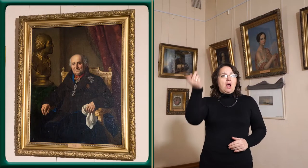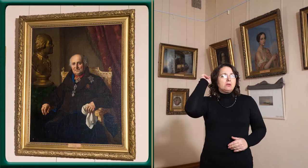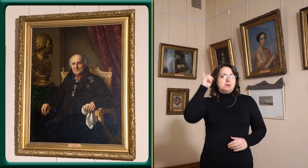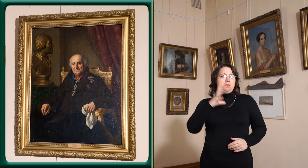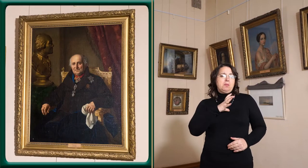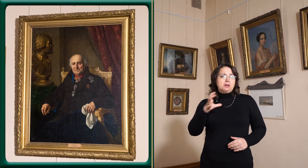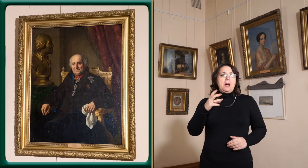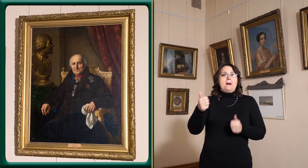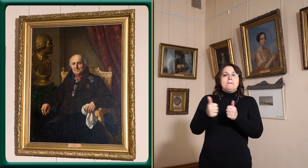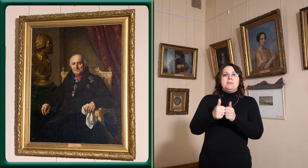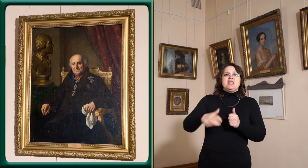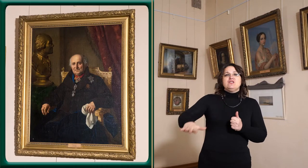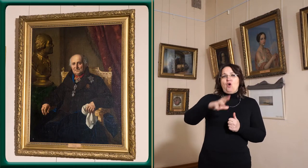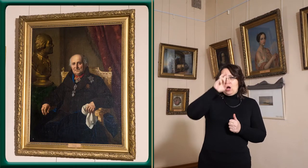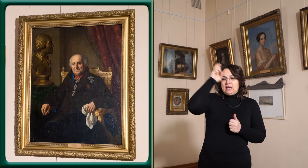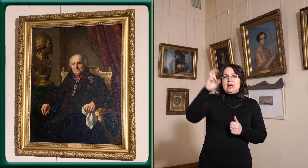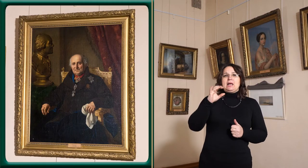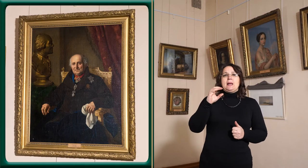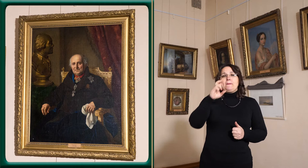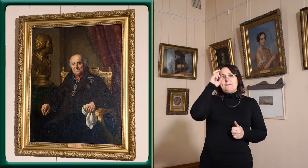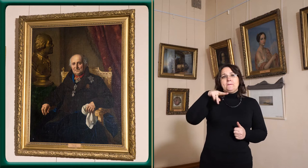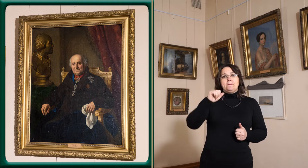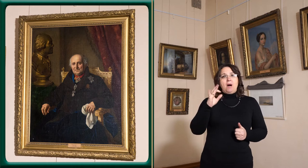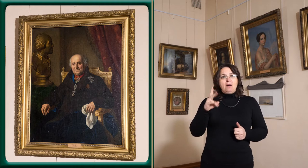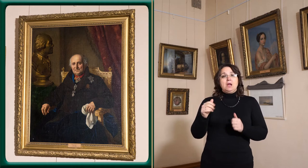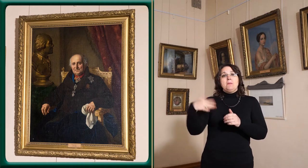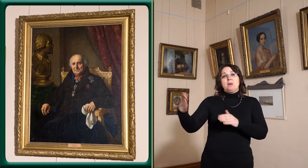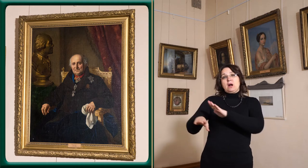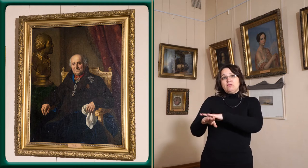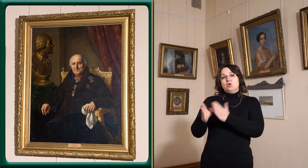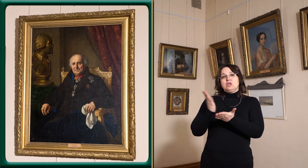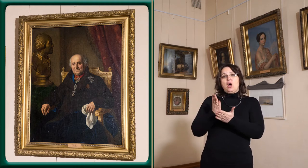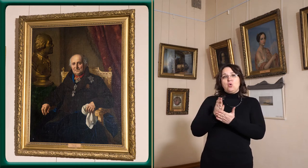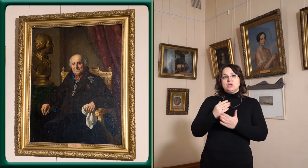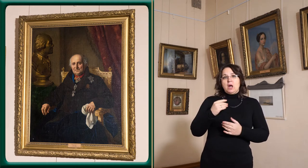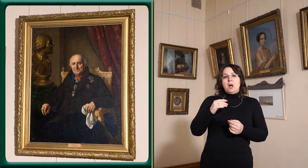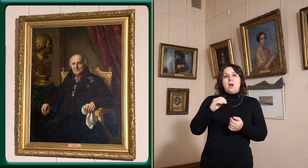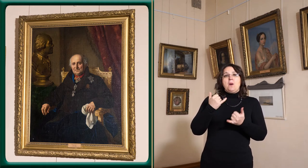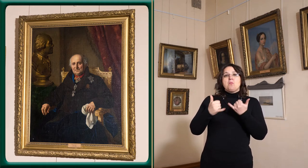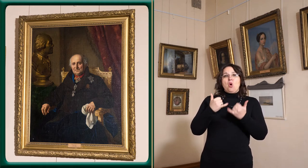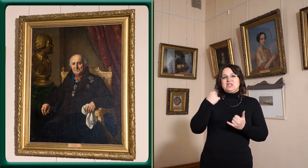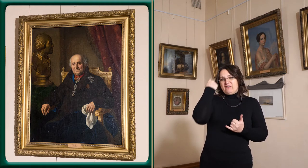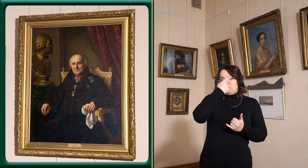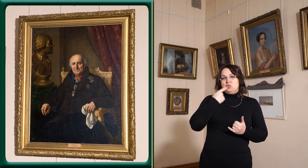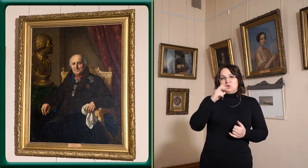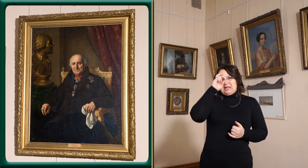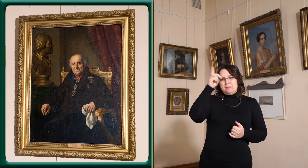императора Павла, поэтому по правую руку от портретируемого находится бронзовый бюст императора. Это